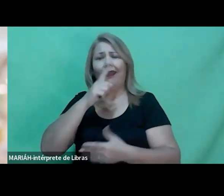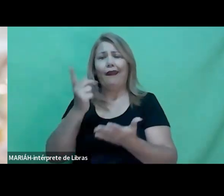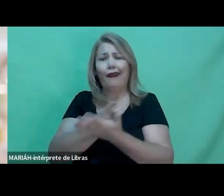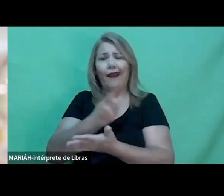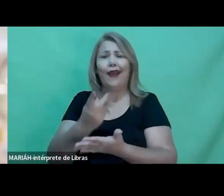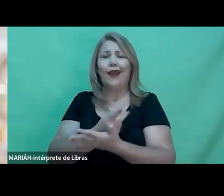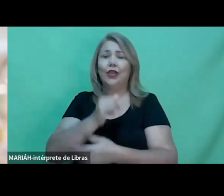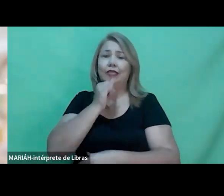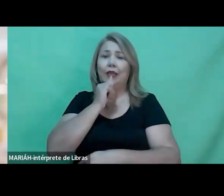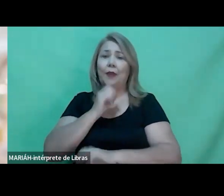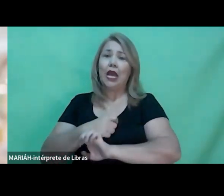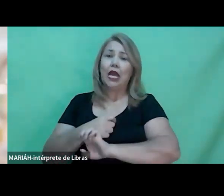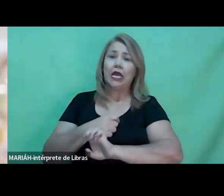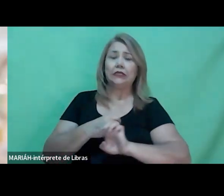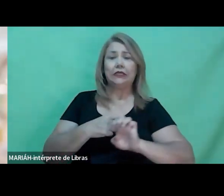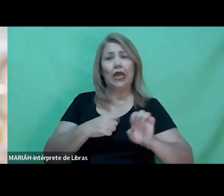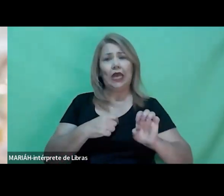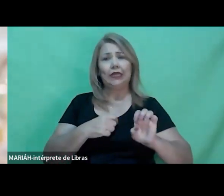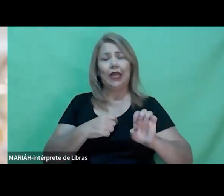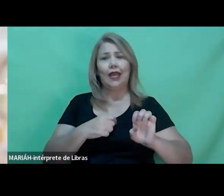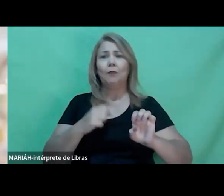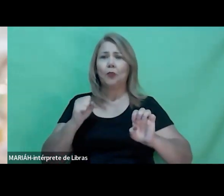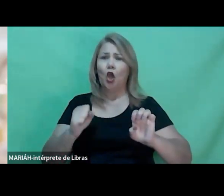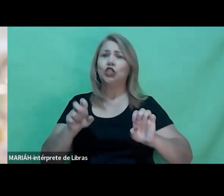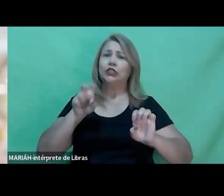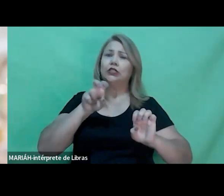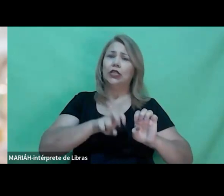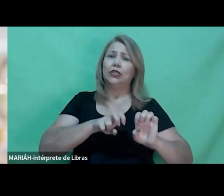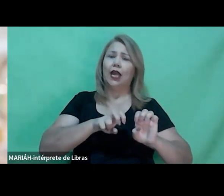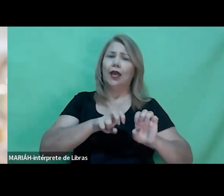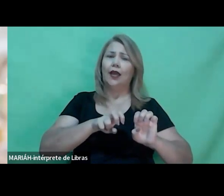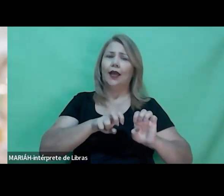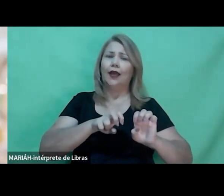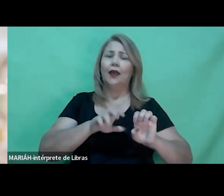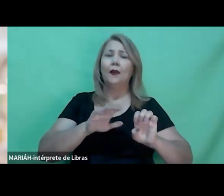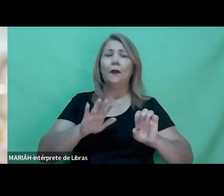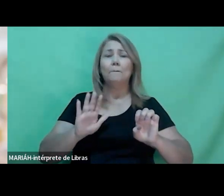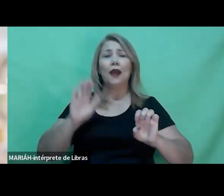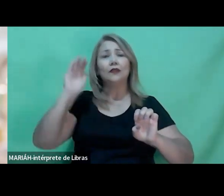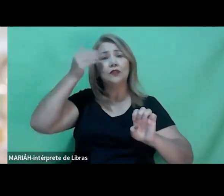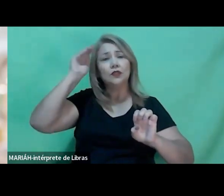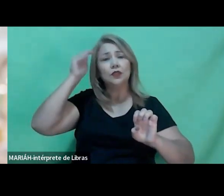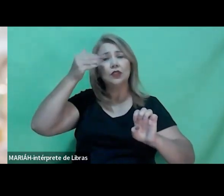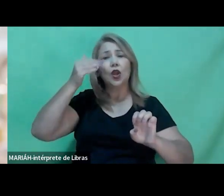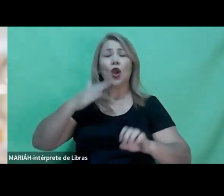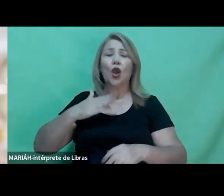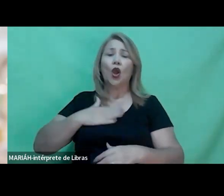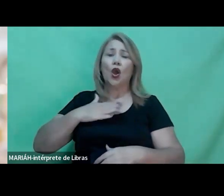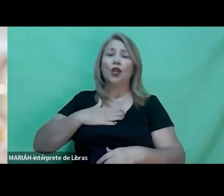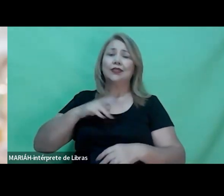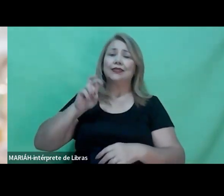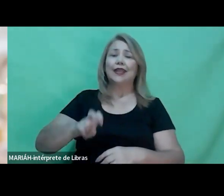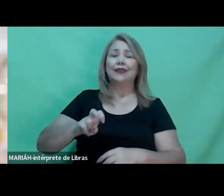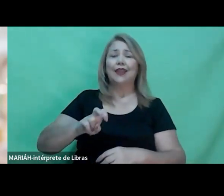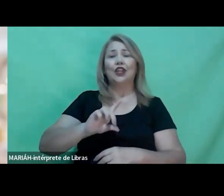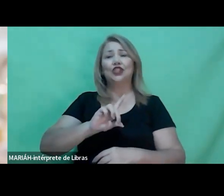izquierda hay una silla donde se pueden sentar y la persona sordo seega Busca la silla de su lado izquierdo